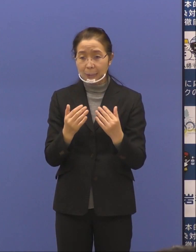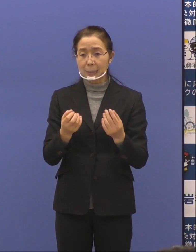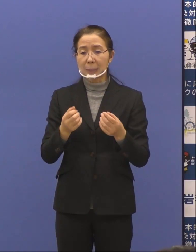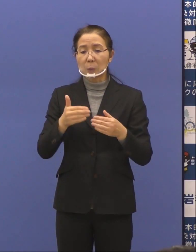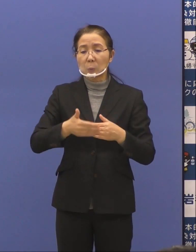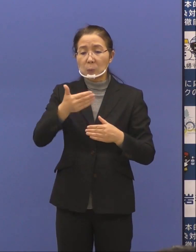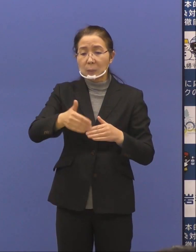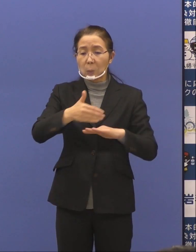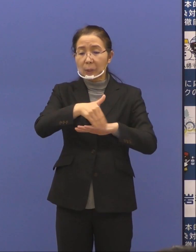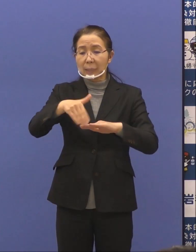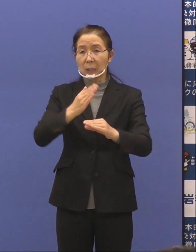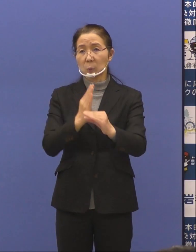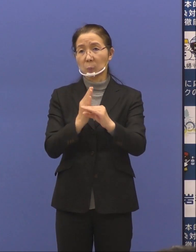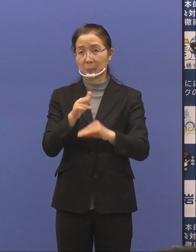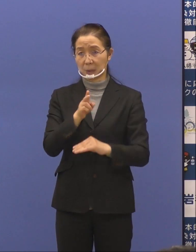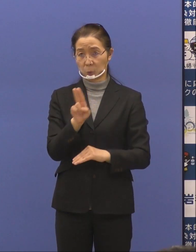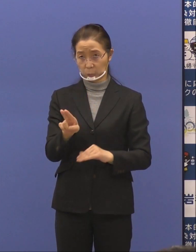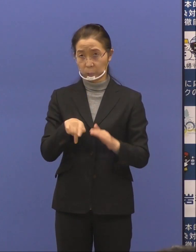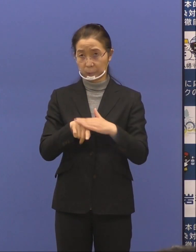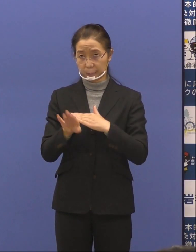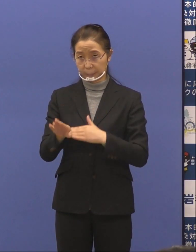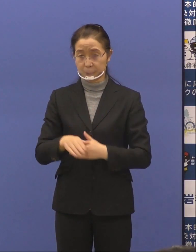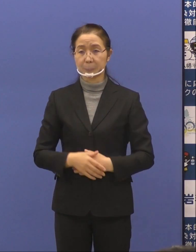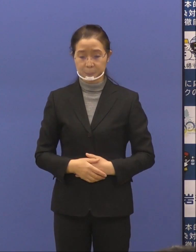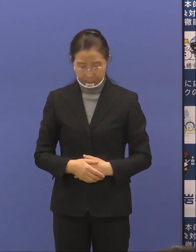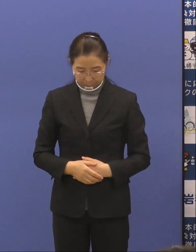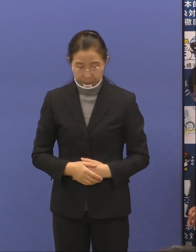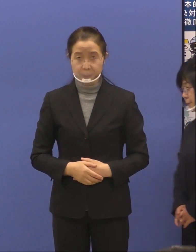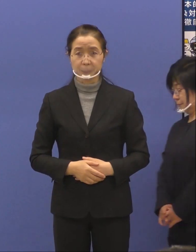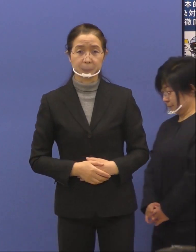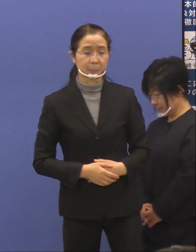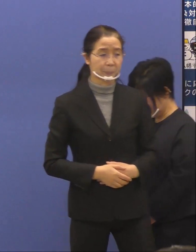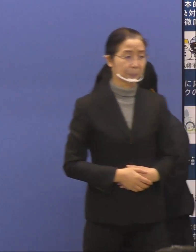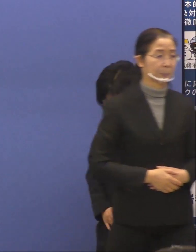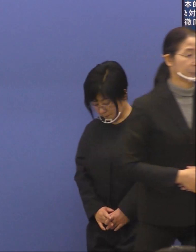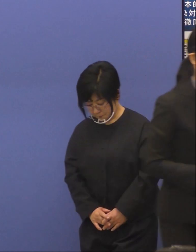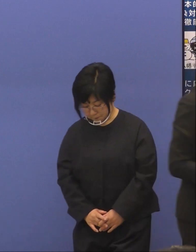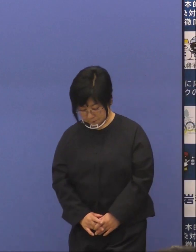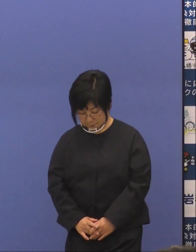しているところです。 わかりました。